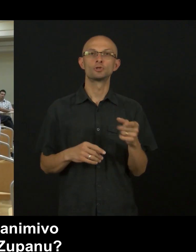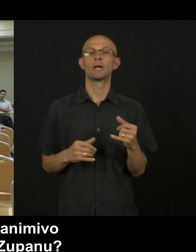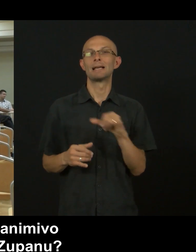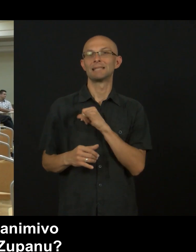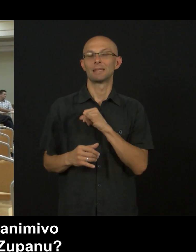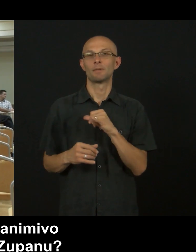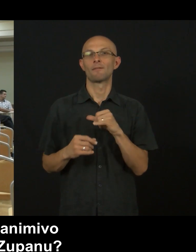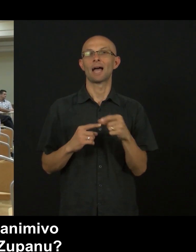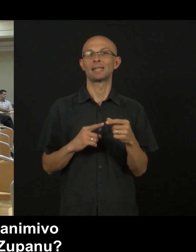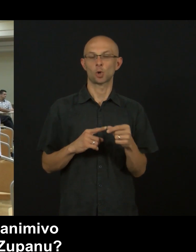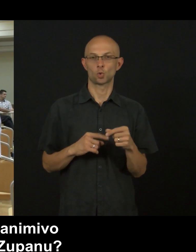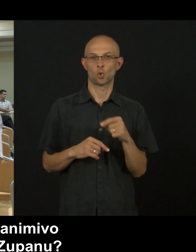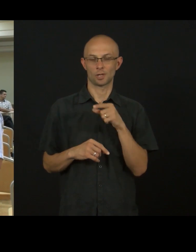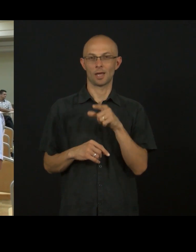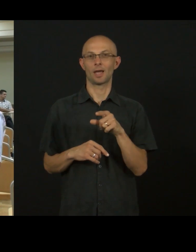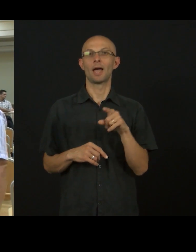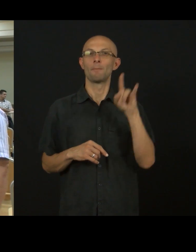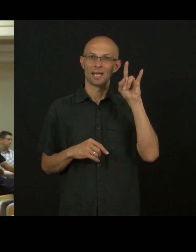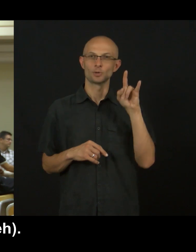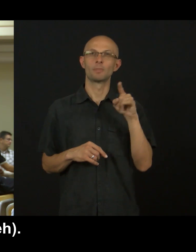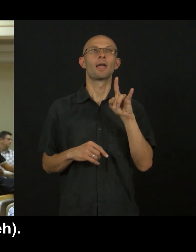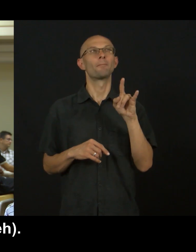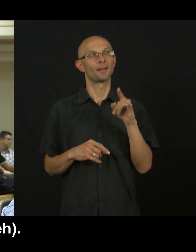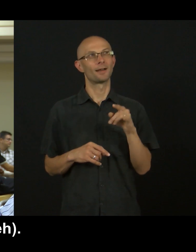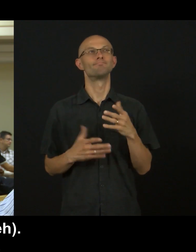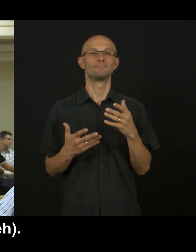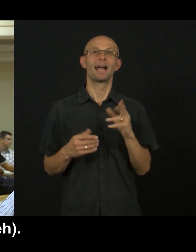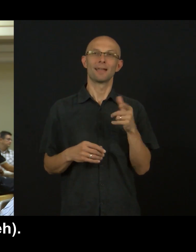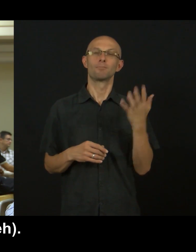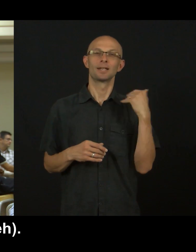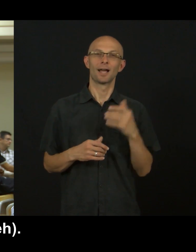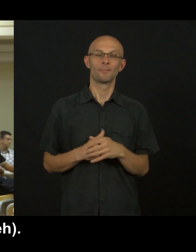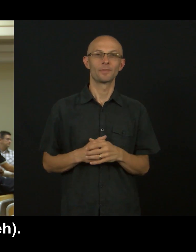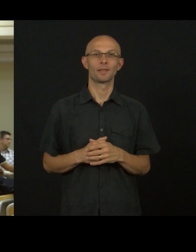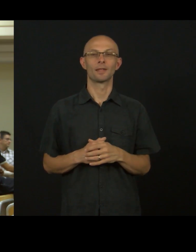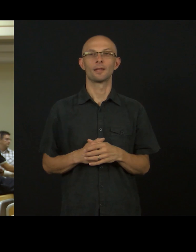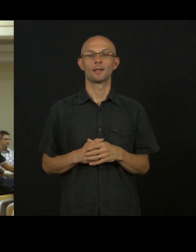Mogoče kakšno zanimivo anekdoto o Miha Zupanu? V Mihatu, ja, je bila.